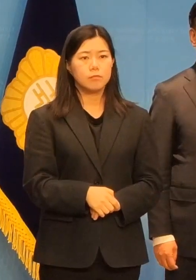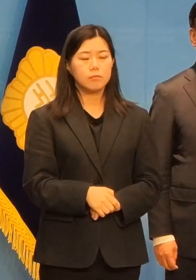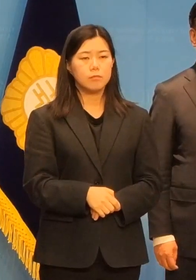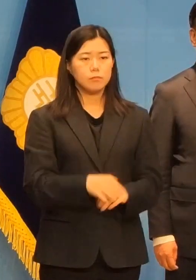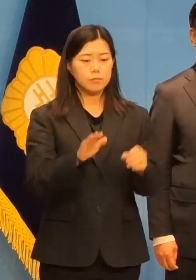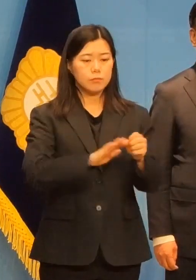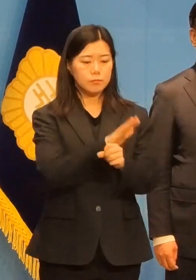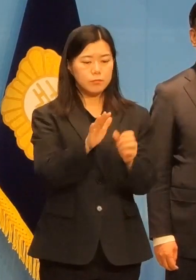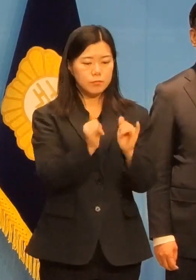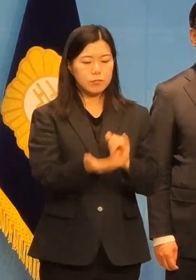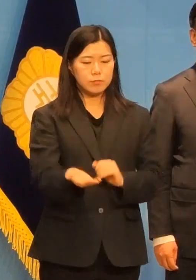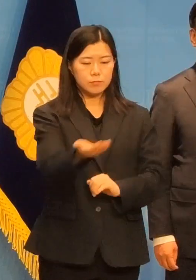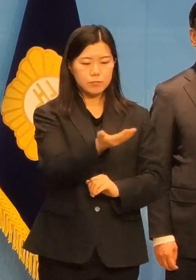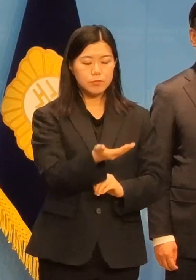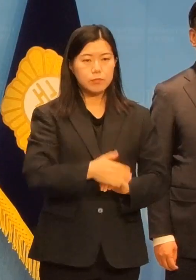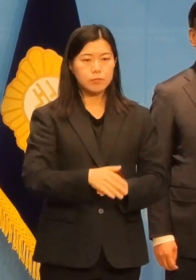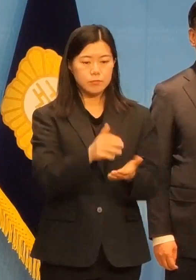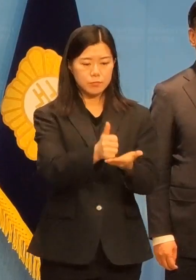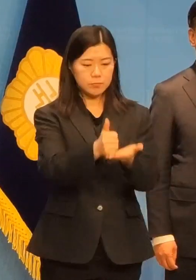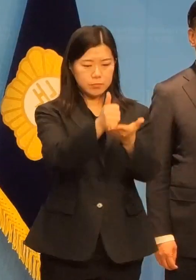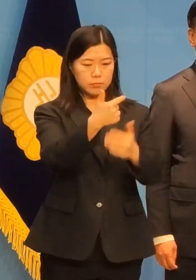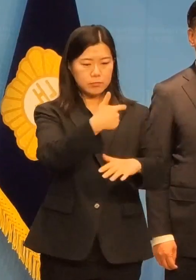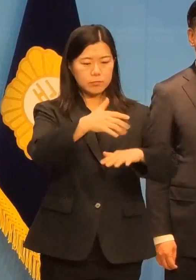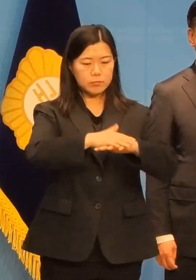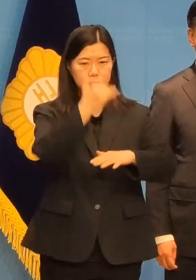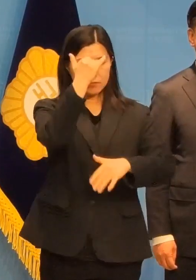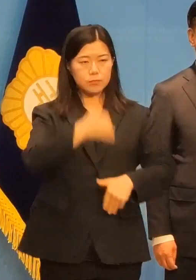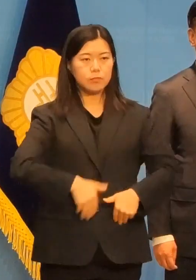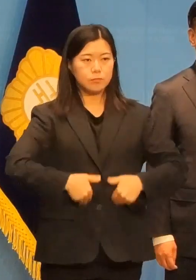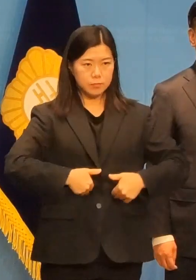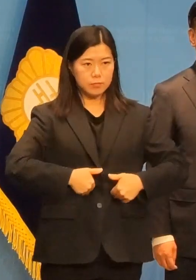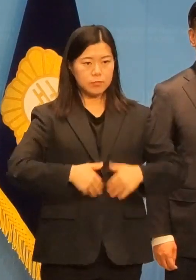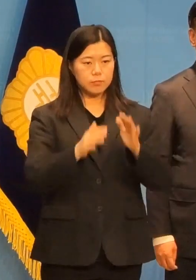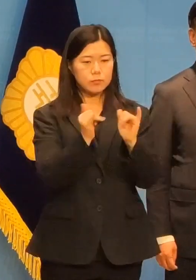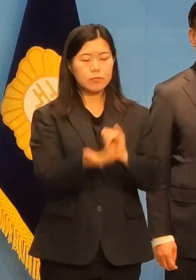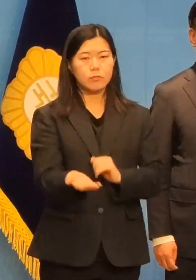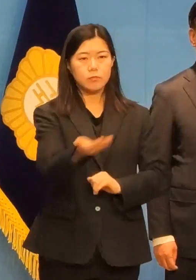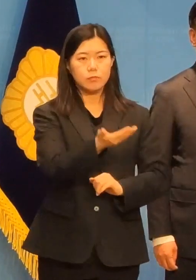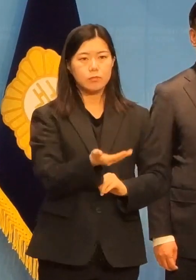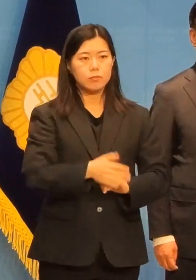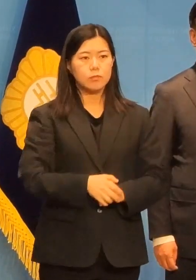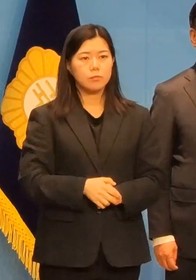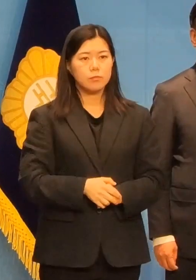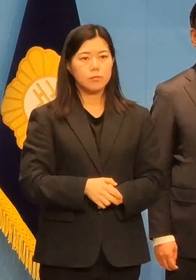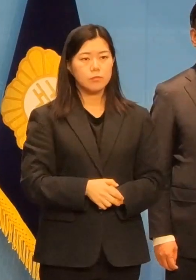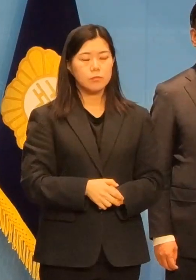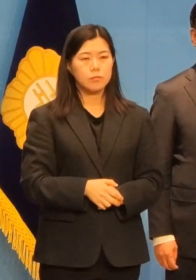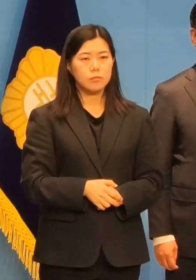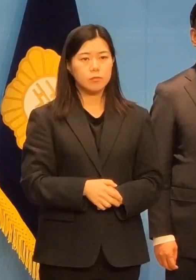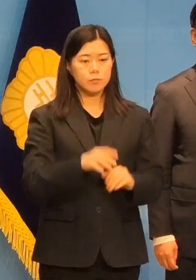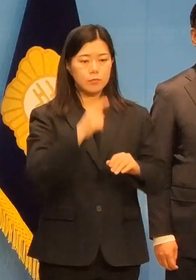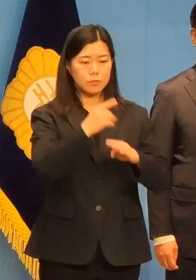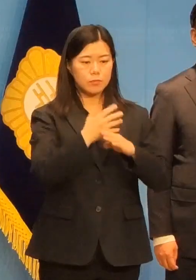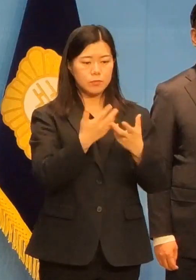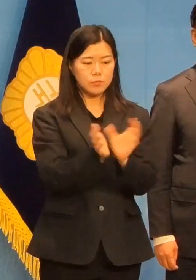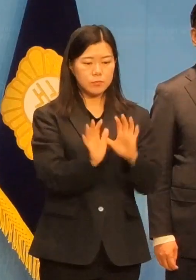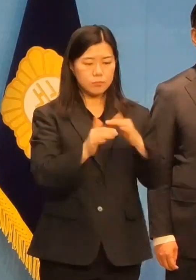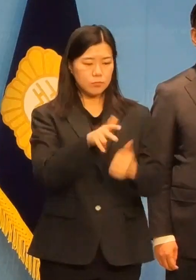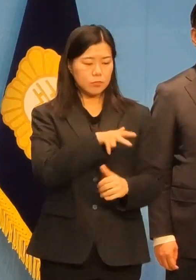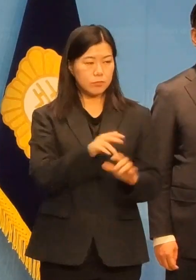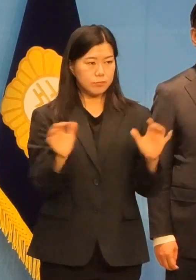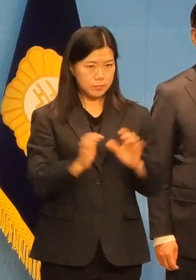사랑하는 국민 여러분 그리고 존경하는 대전 충남 그리고 시도민 여러분, 대전 충남 지역 더불어민주당 국회의원